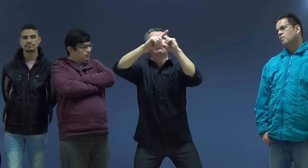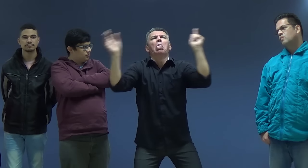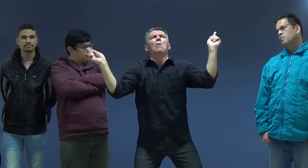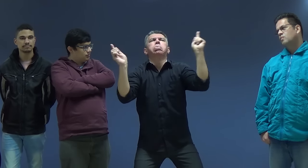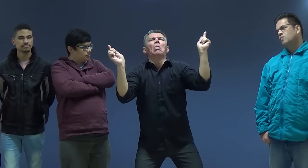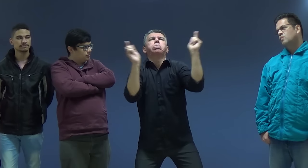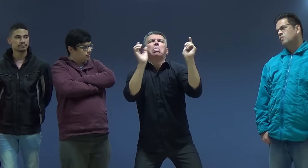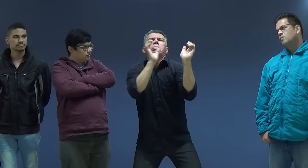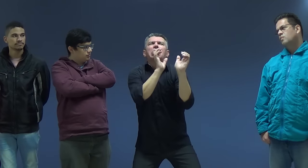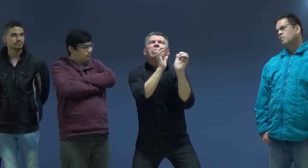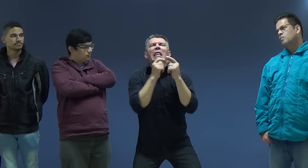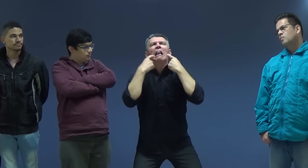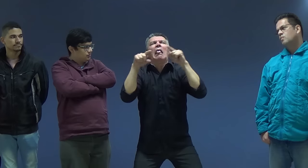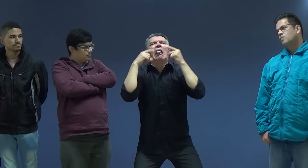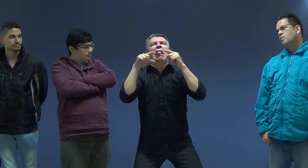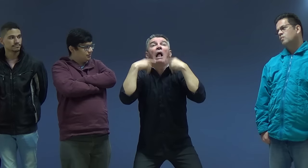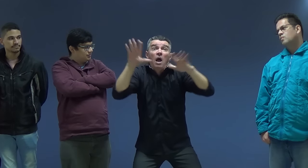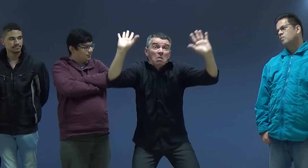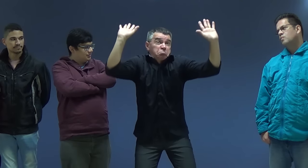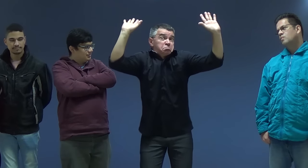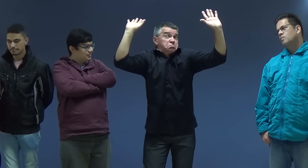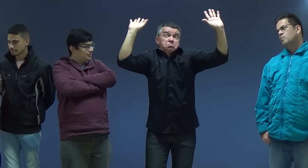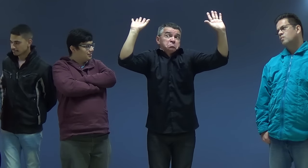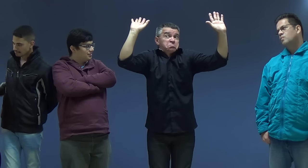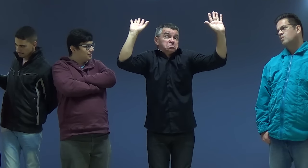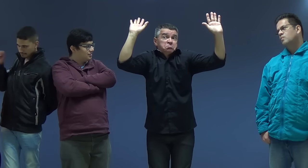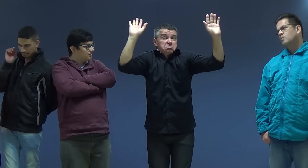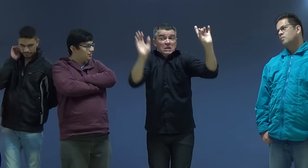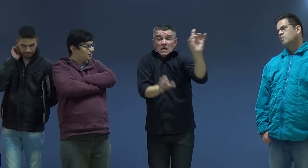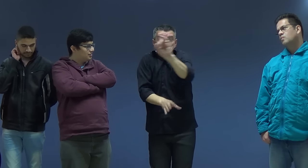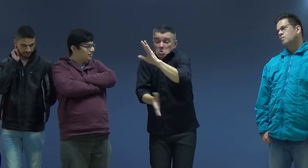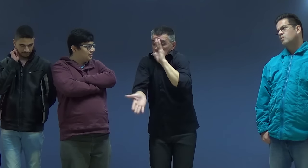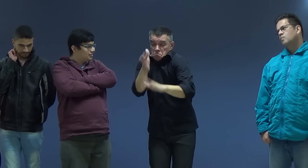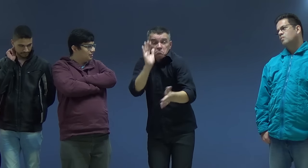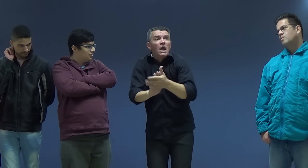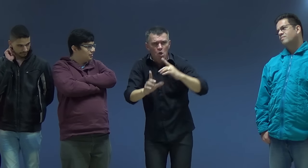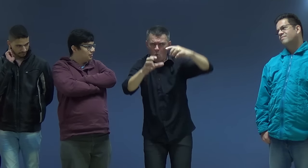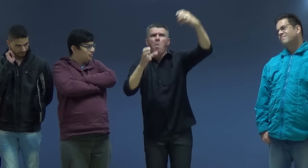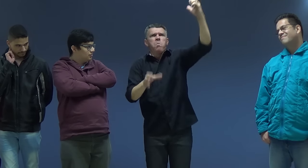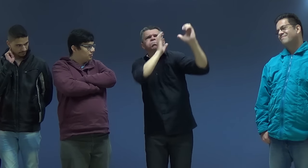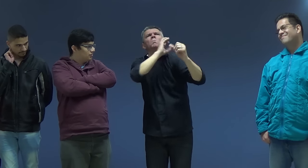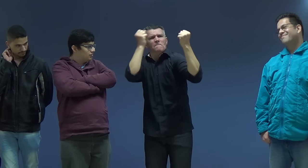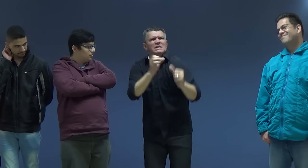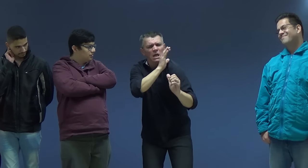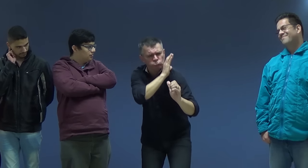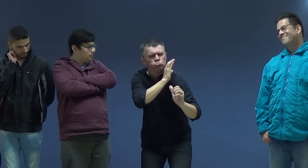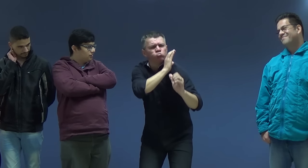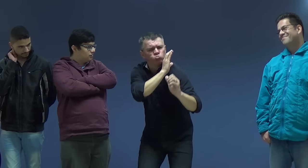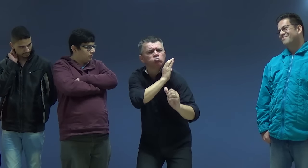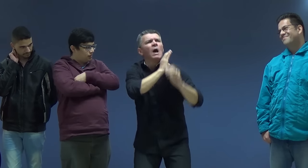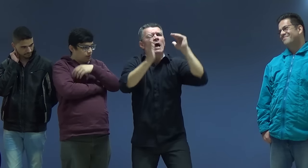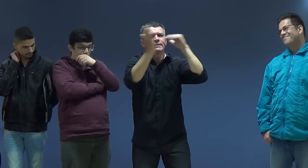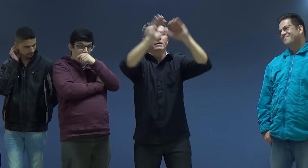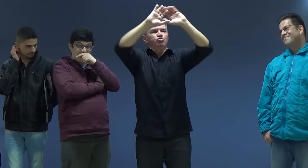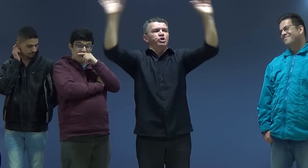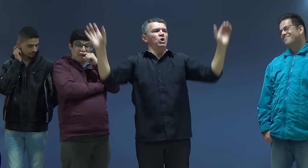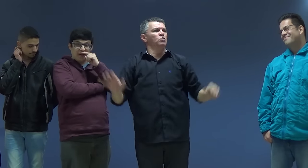sua cruz. Ah, eu vou cortar um pedacinho da cruz. Ué, esse problema é teu. É de cada um isso. Deus te deu essa cruz para